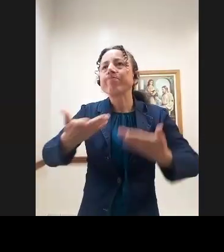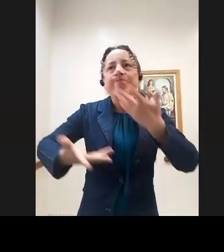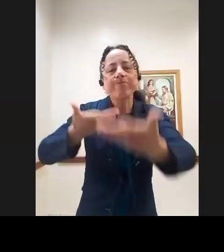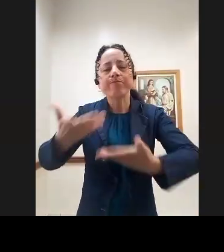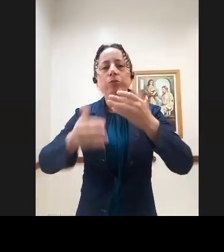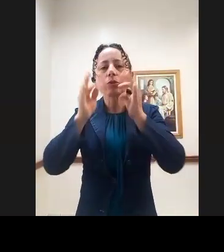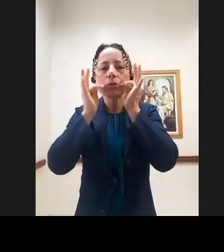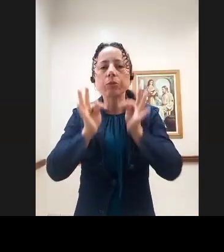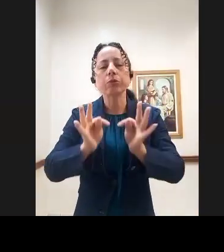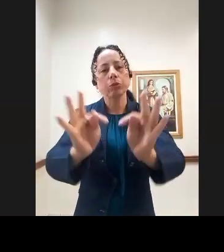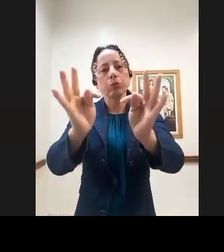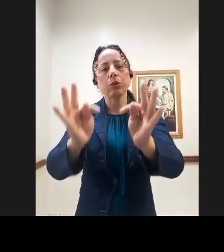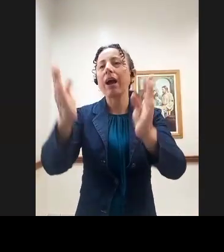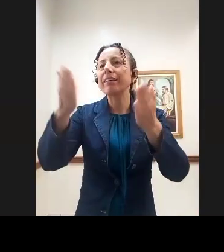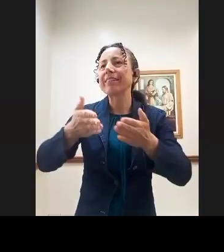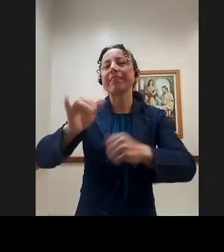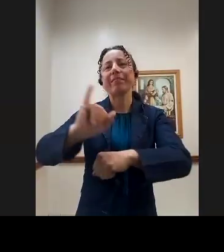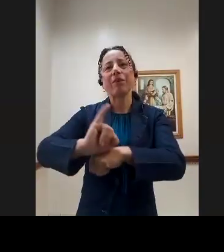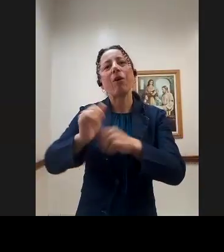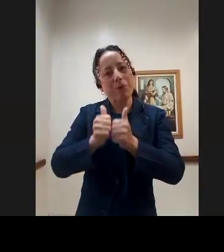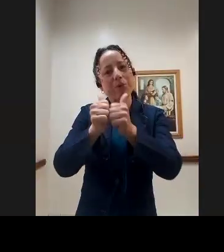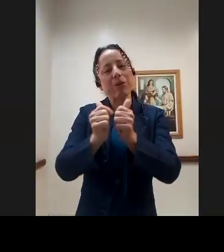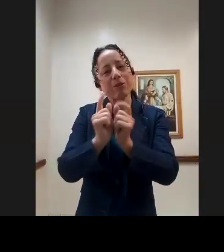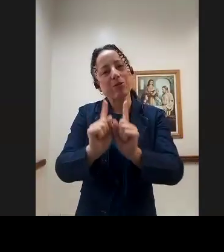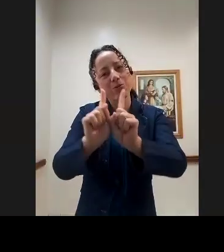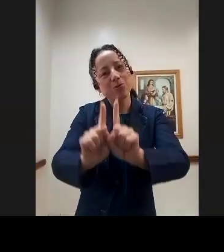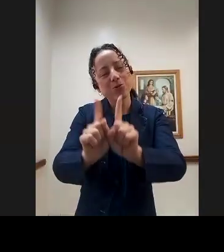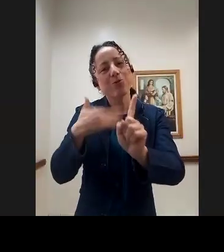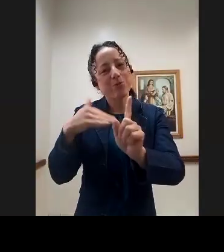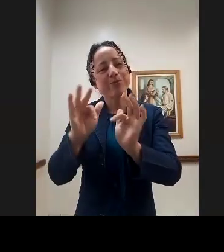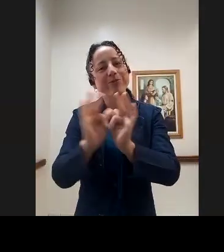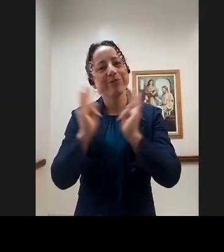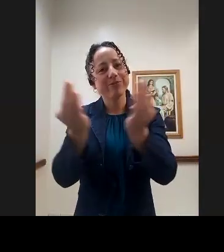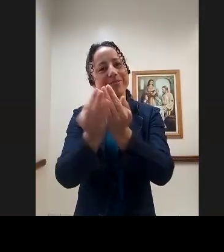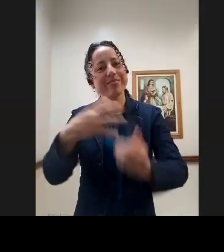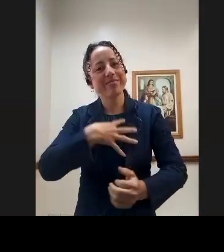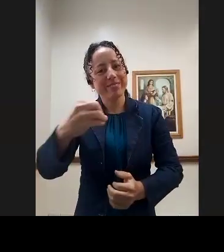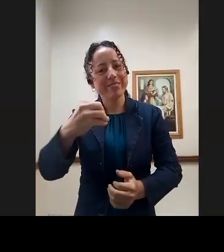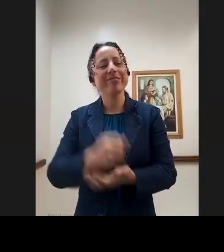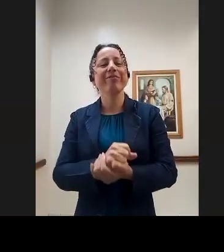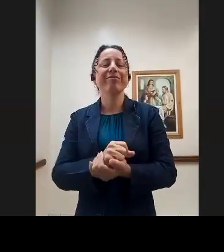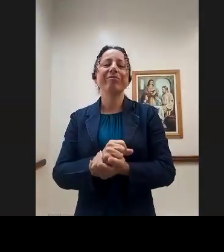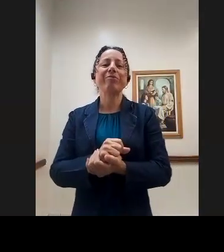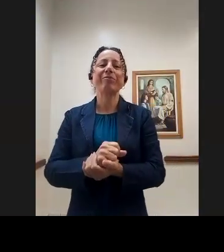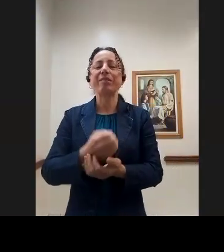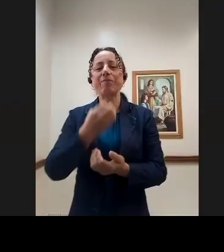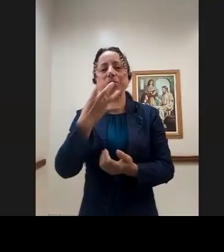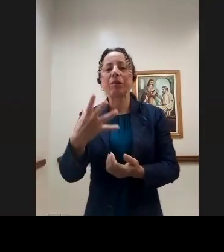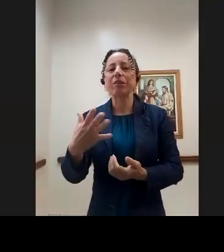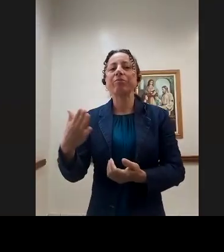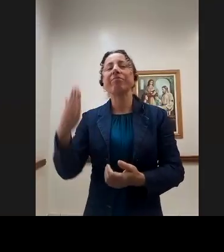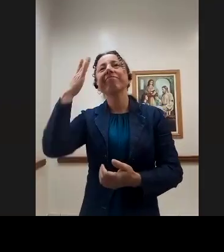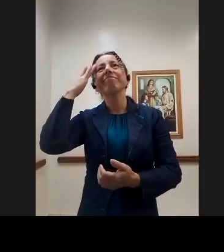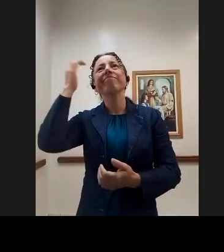igreja também. Eu sinto falta também de estar aqui e é muito bom estar nesse momento com eles. Eu tava pensando nessas